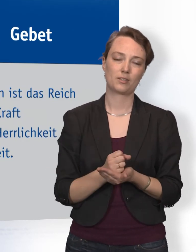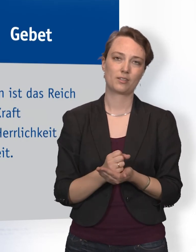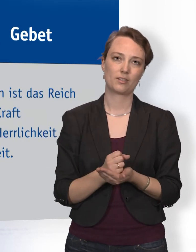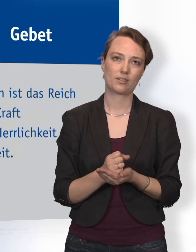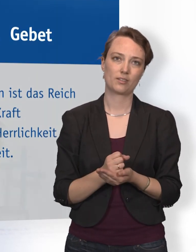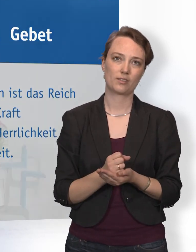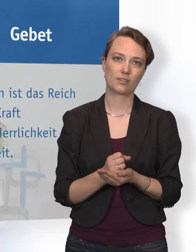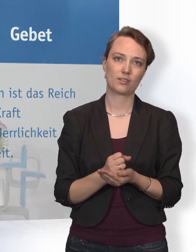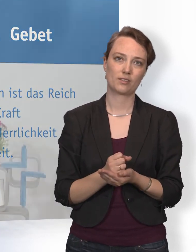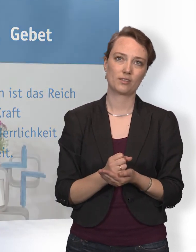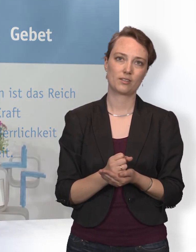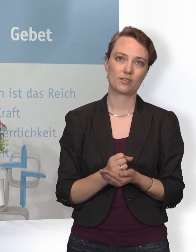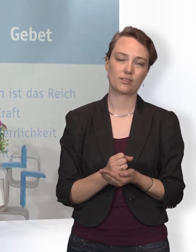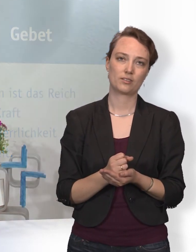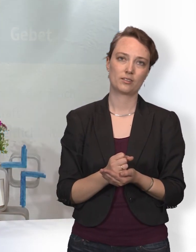Amen.